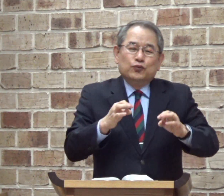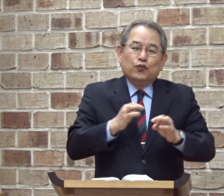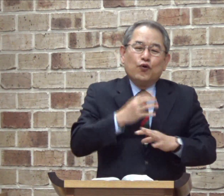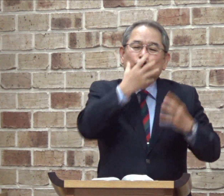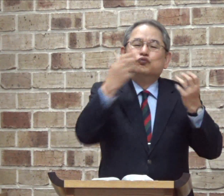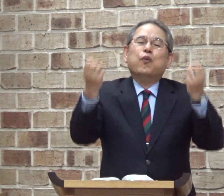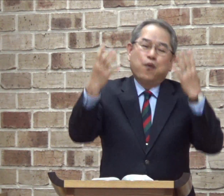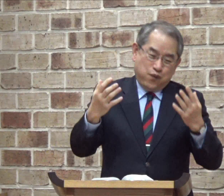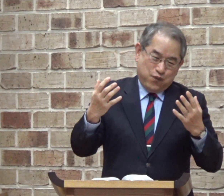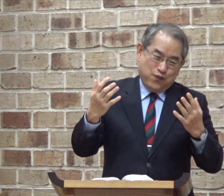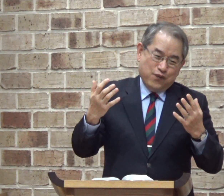하나님께서는